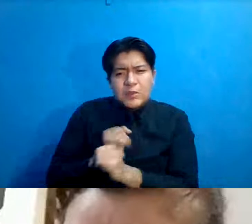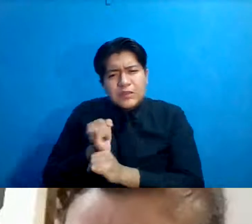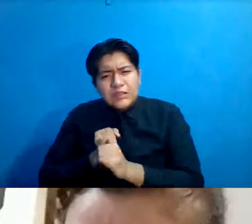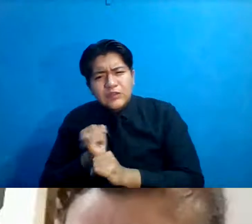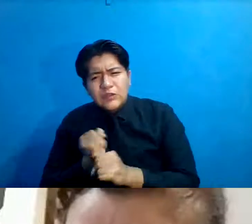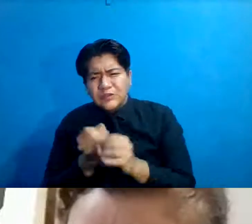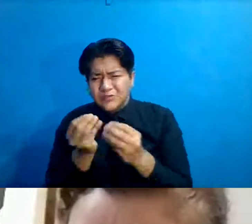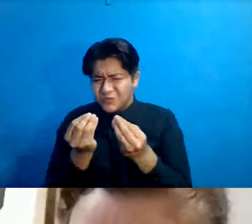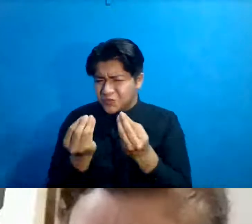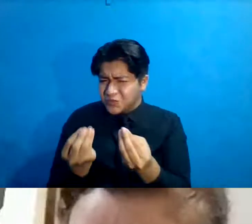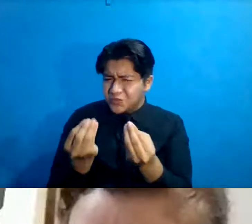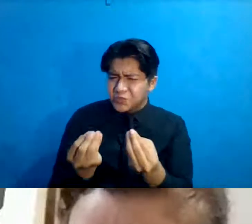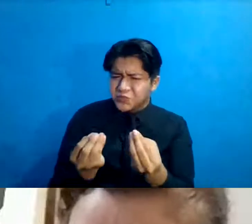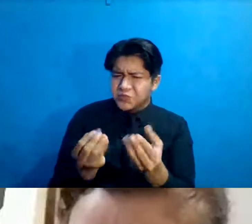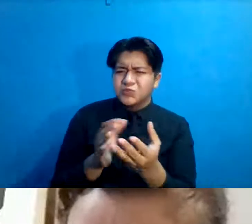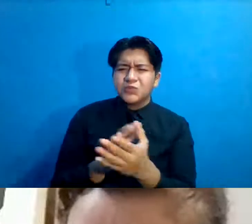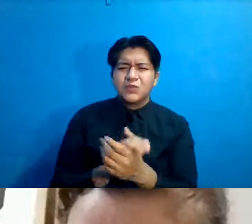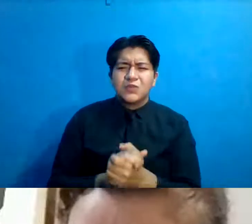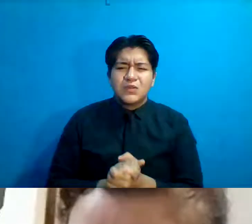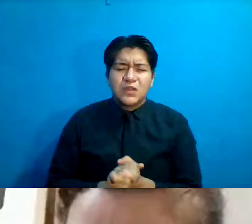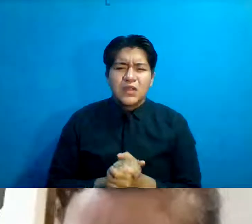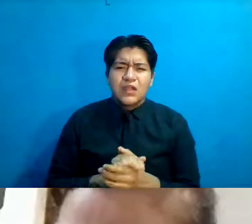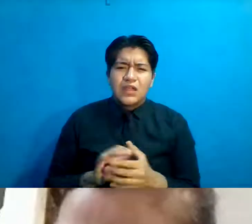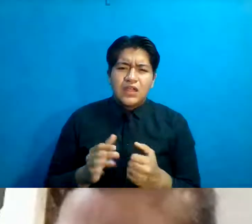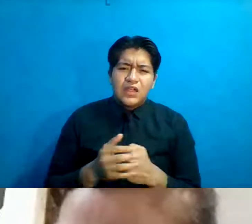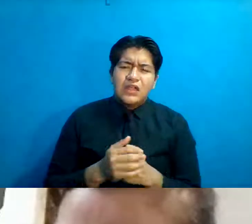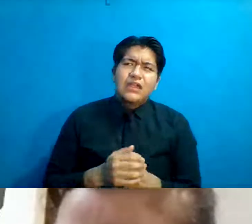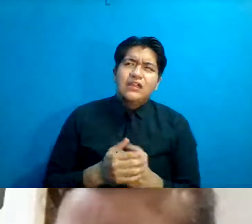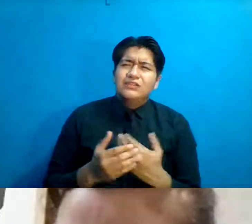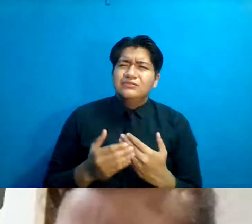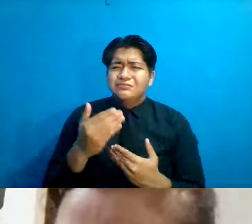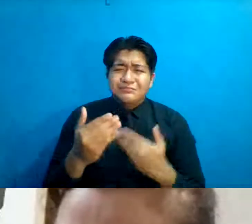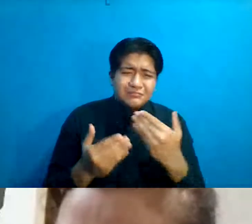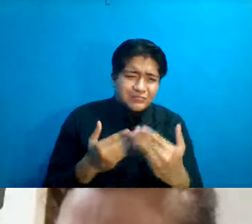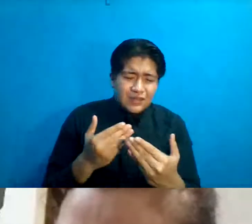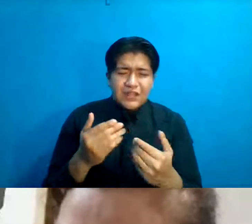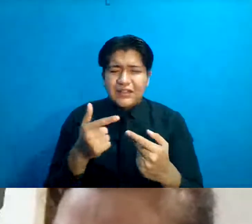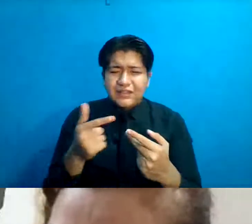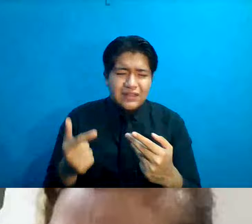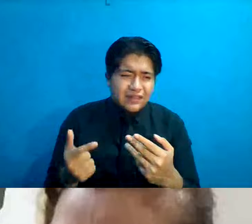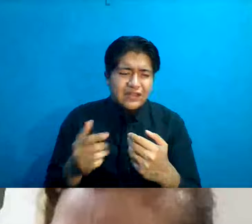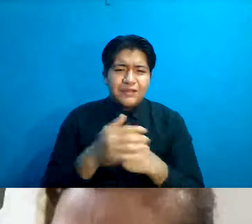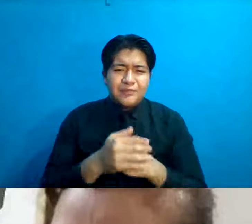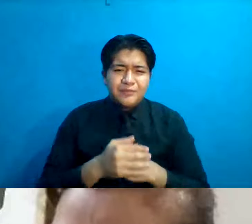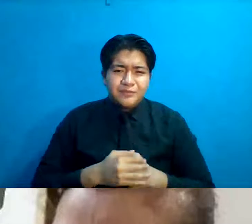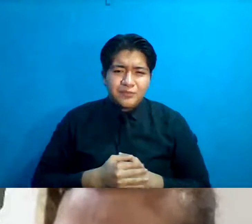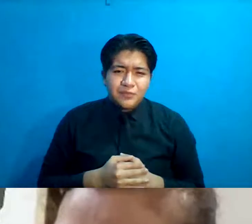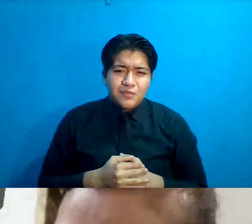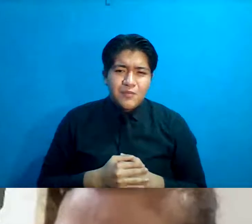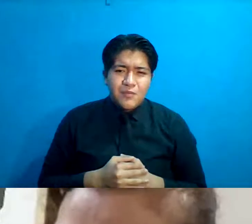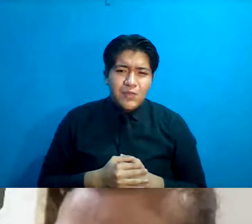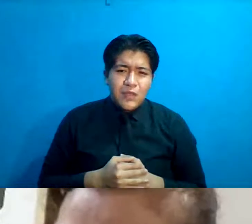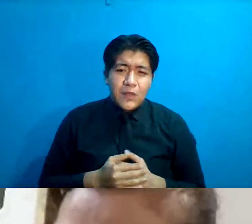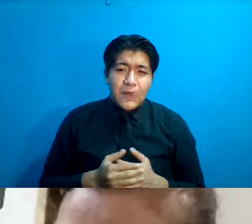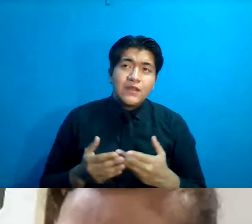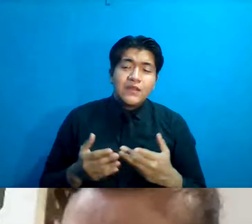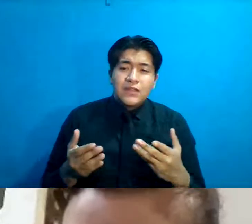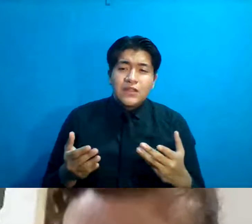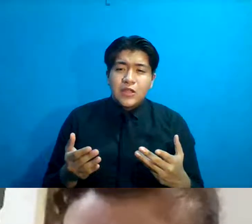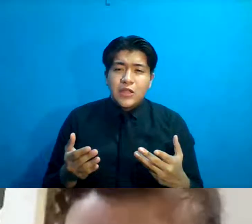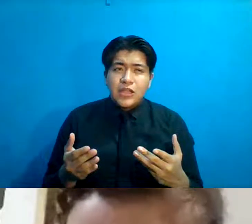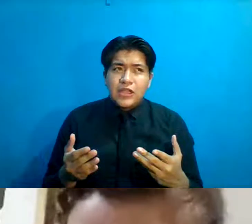de Chomsky como Robert Berwick, etcétera, pues se ha